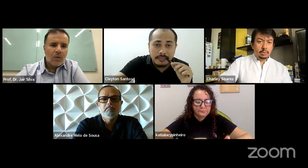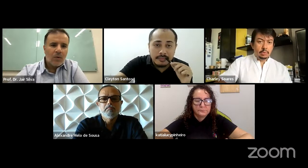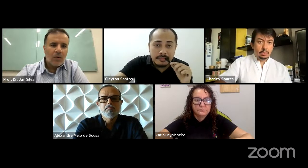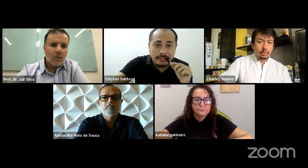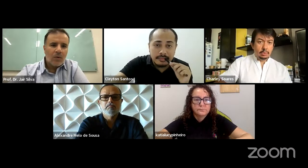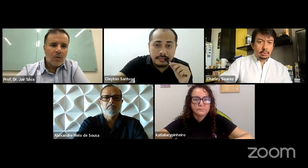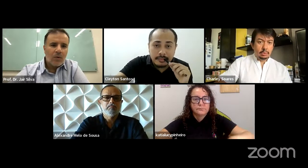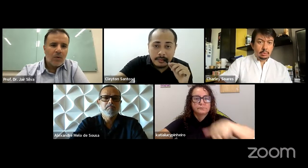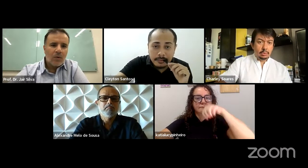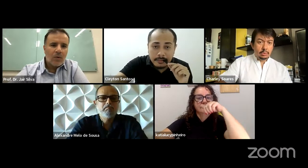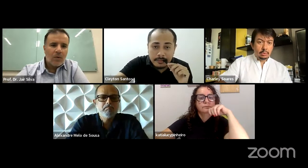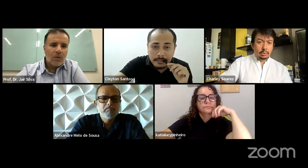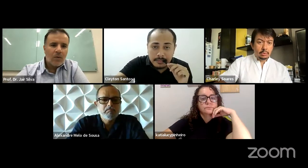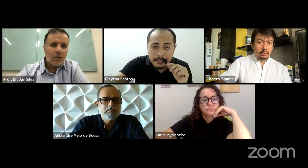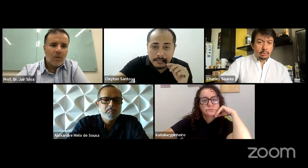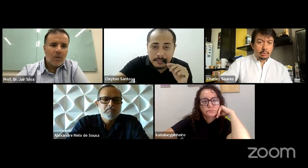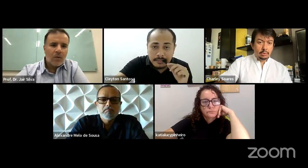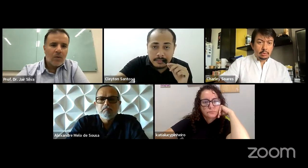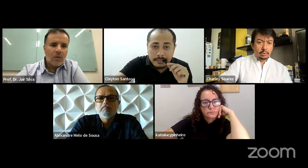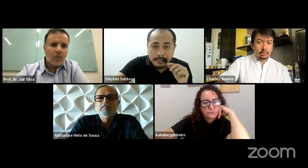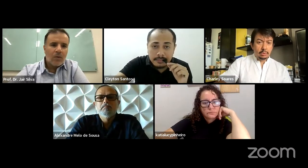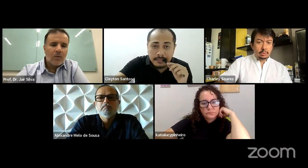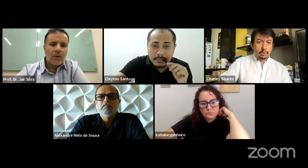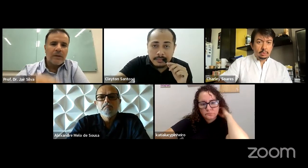pessoal, parece que não tem como fazer.